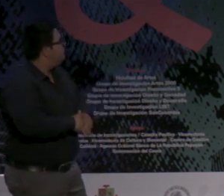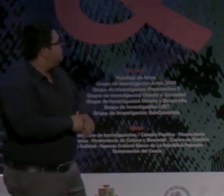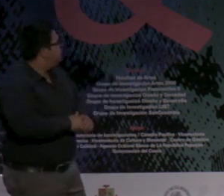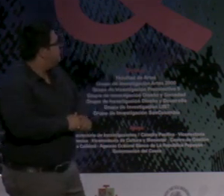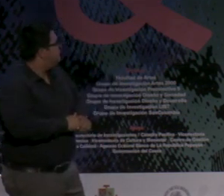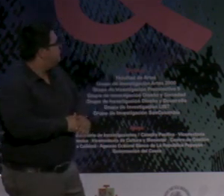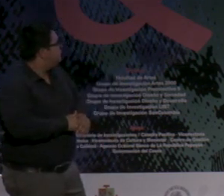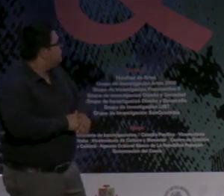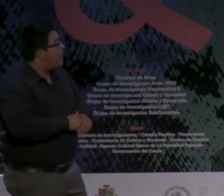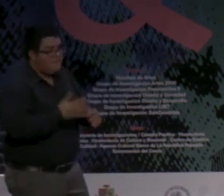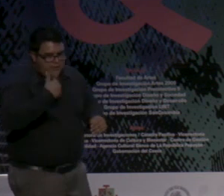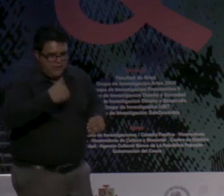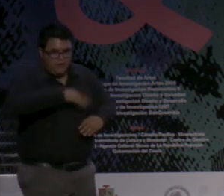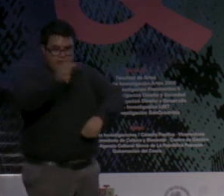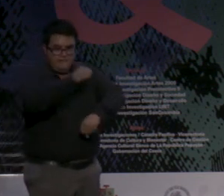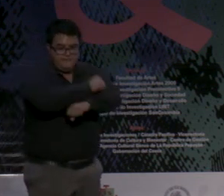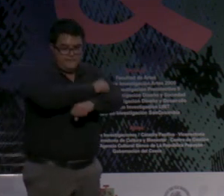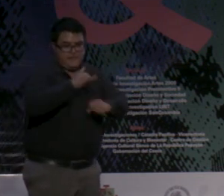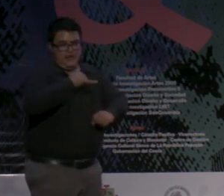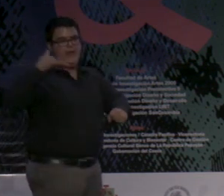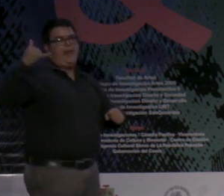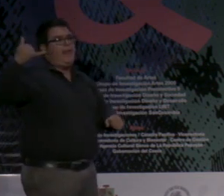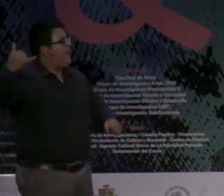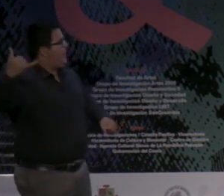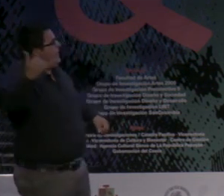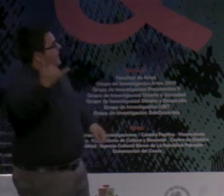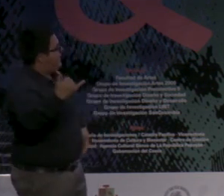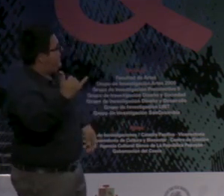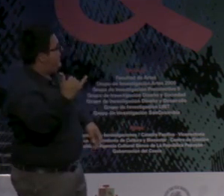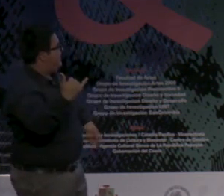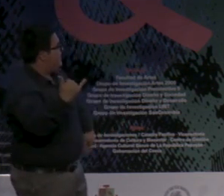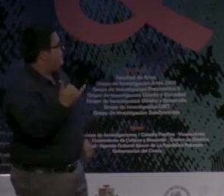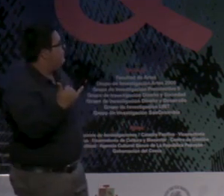La ventana del otro lado. Venga, la ventana de ella. Rápido.